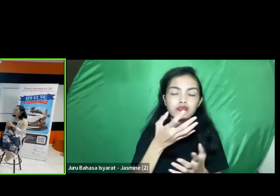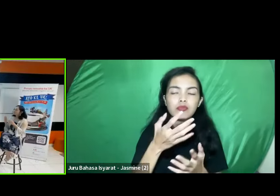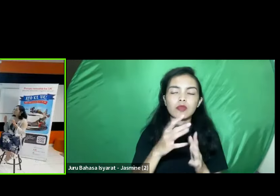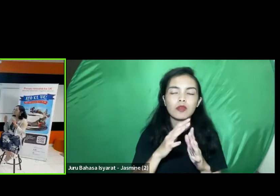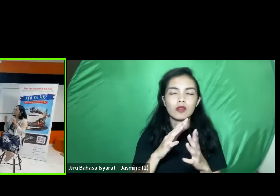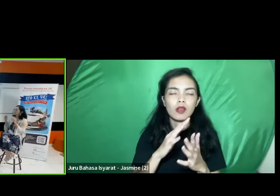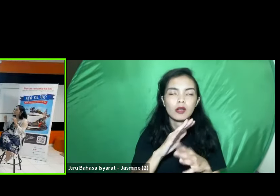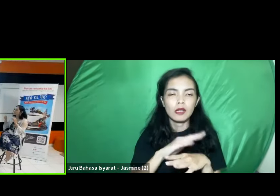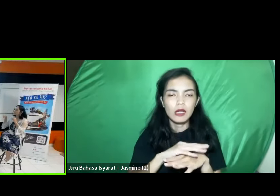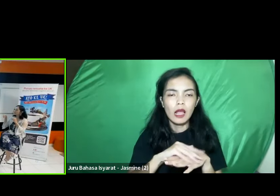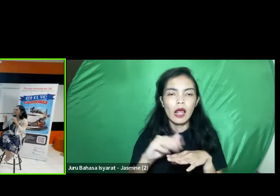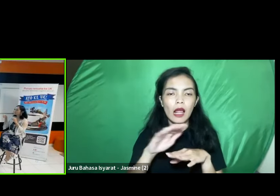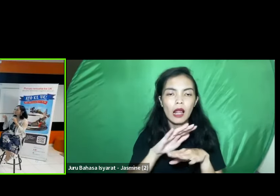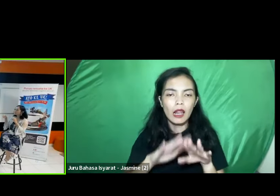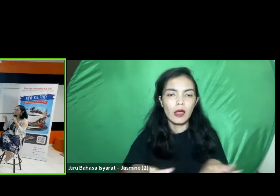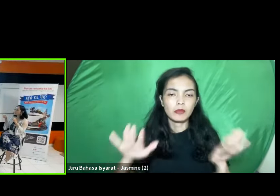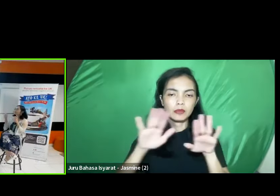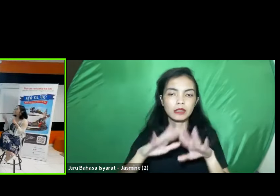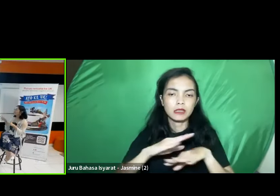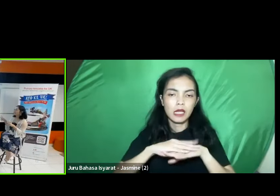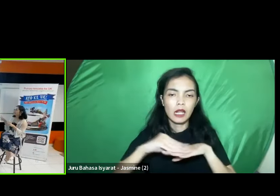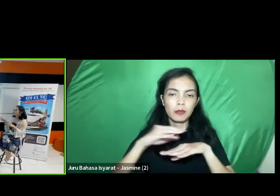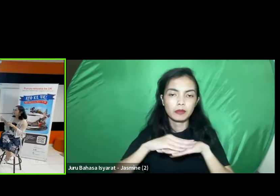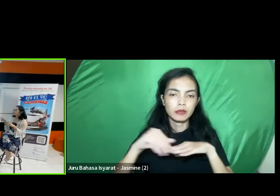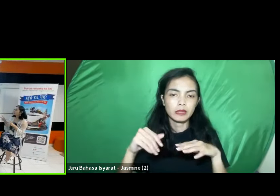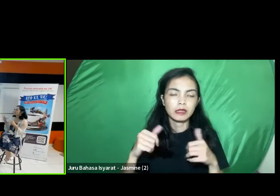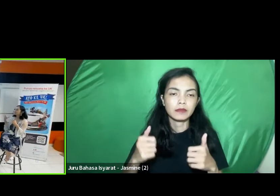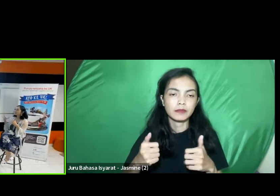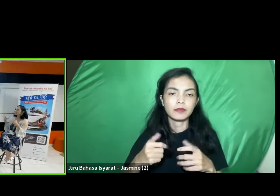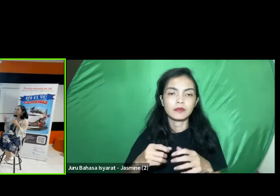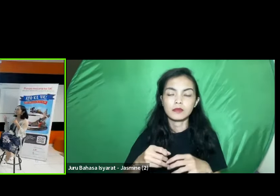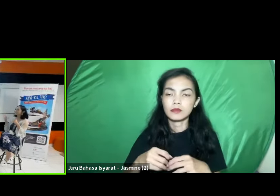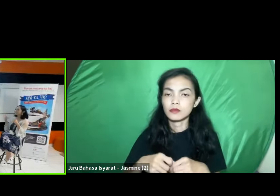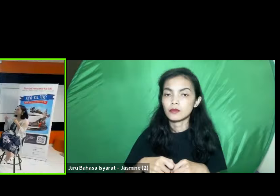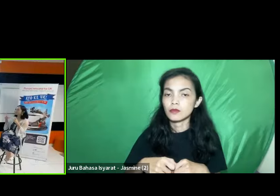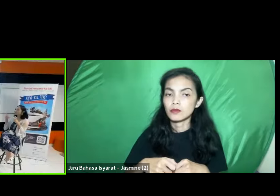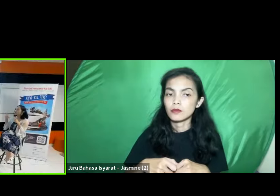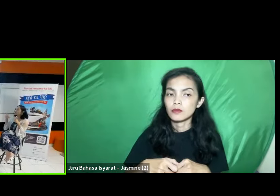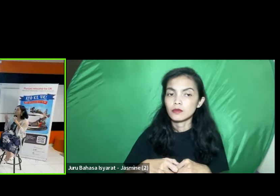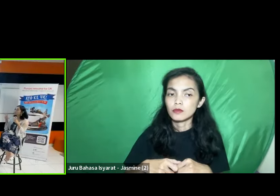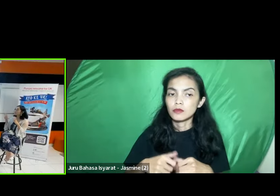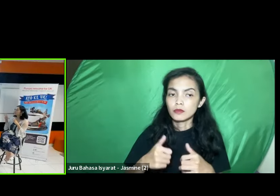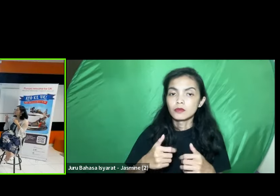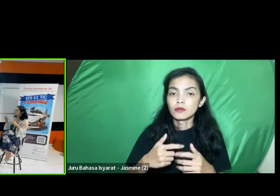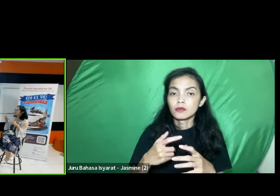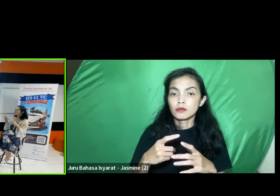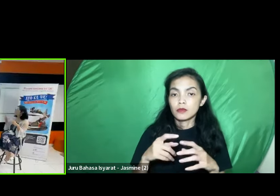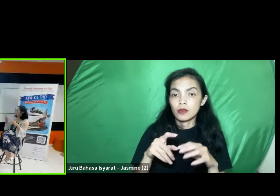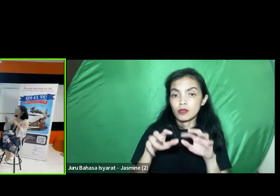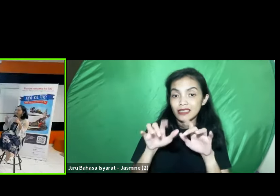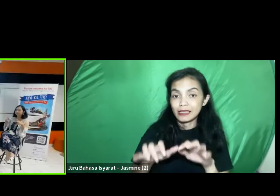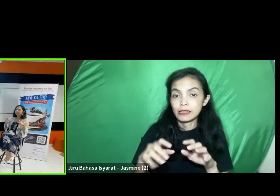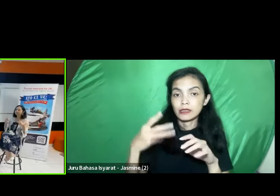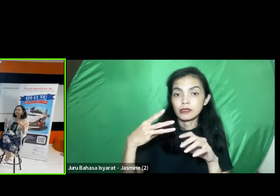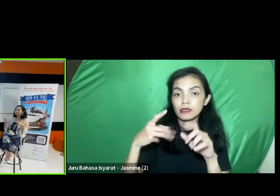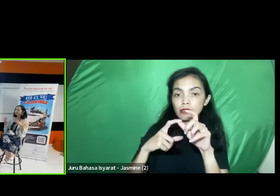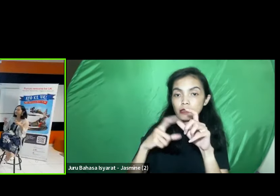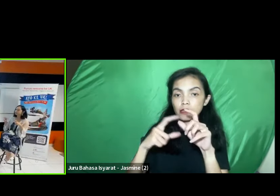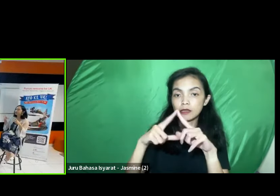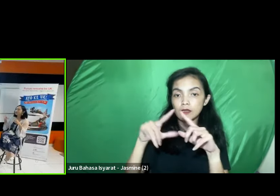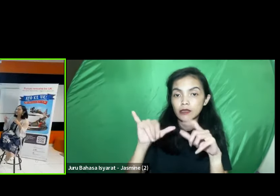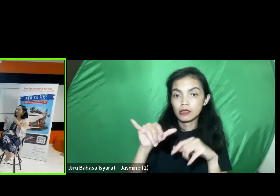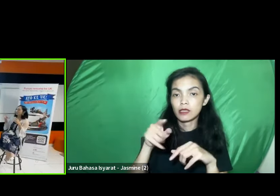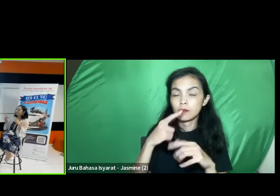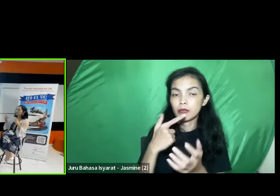nah sebelum kita masuk ke lebih detail tentang SII nih Karena aku tahu SII ini adalah salah satu komponen utama juga yang sangat penting dalam